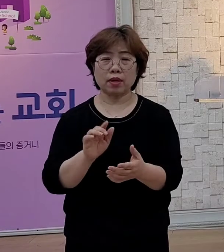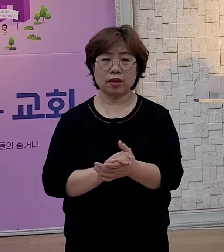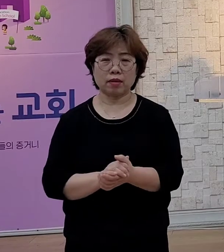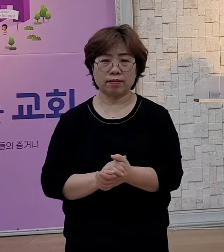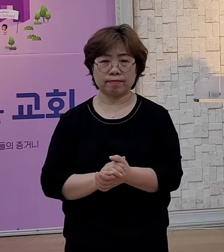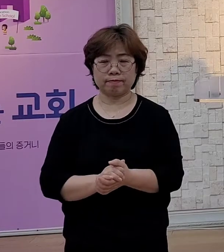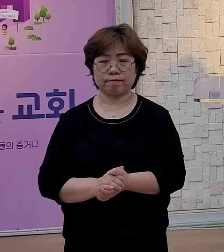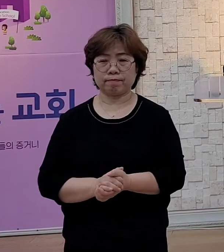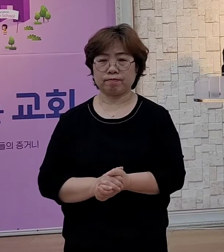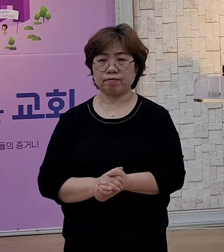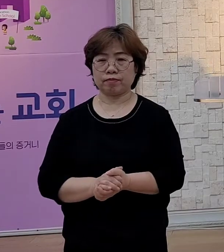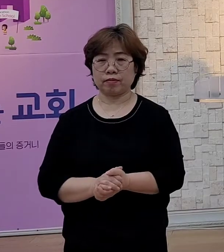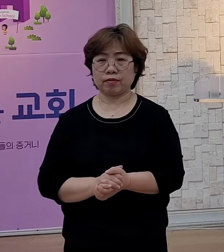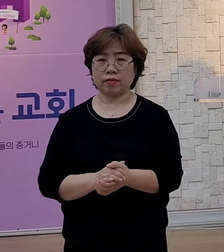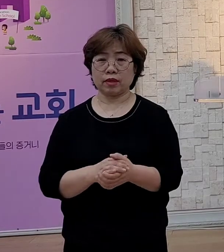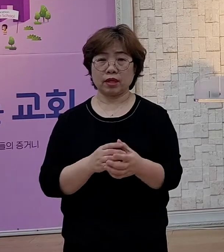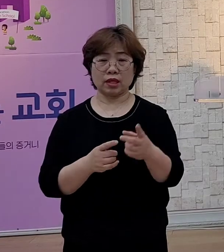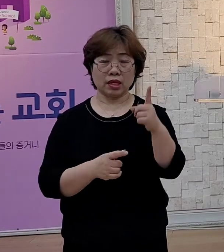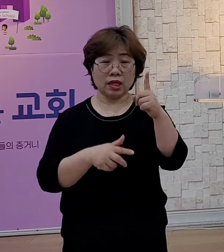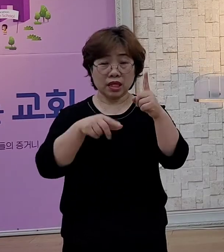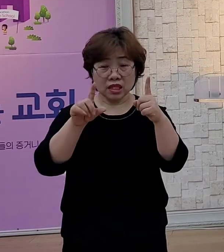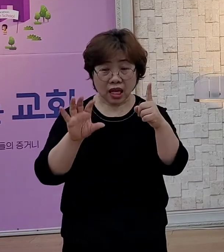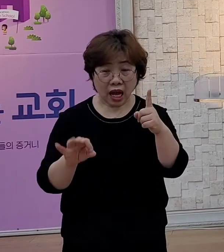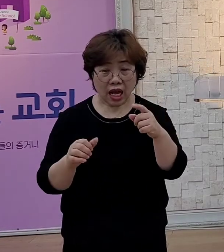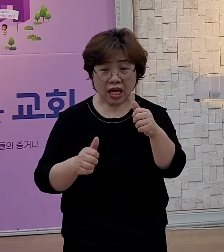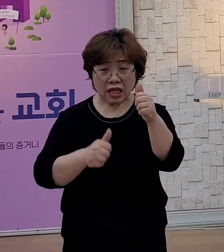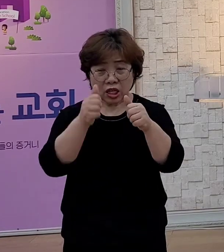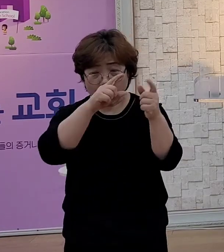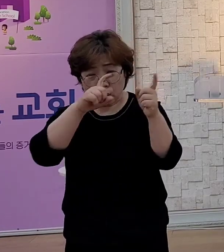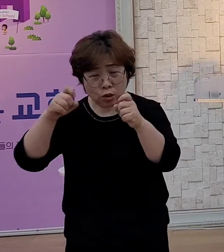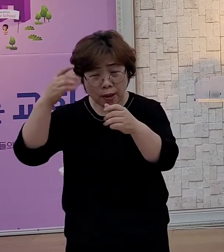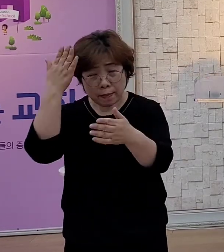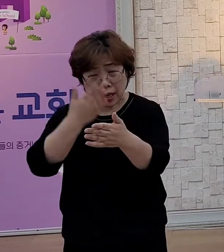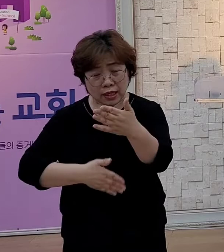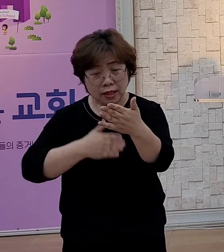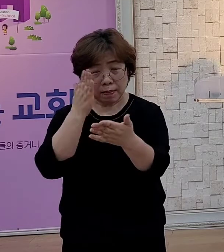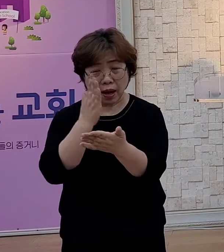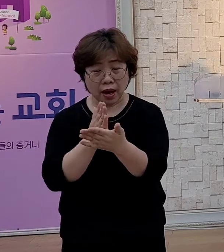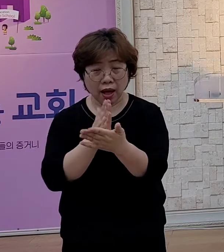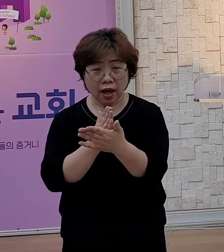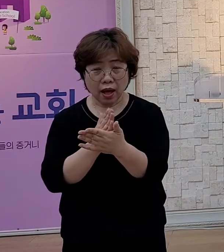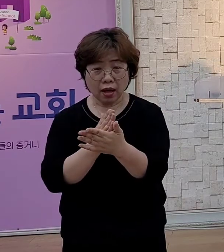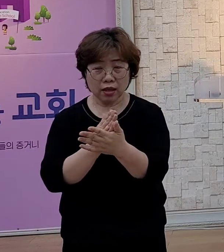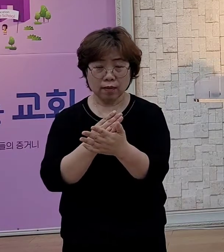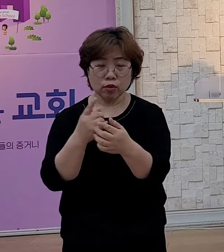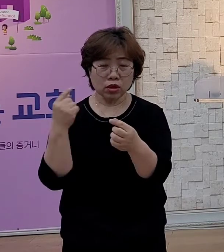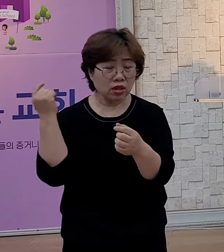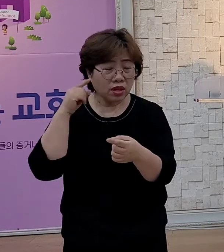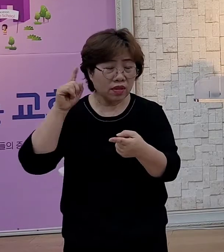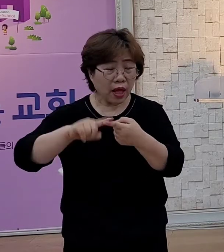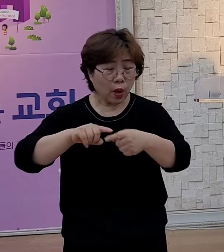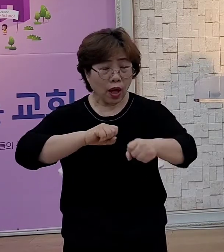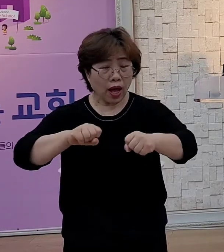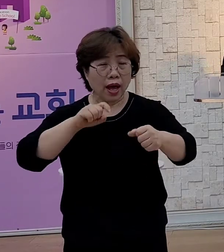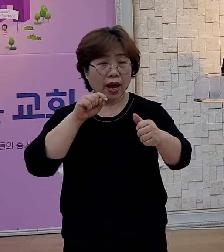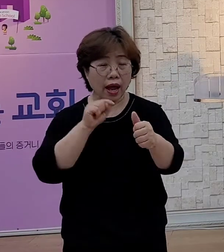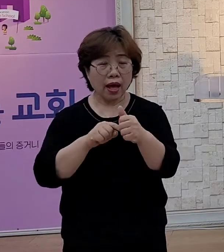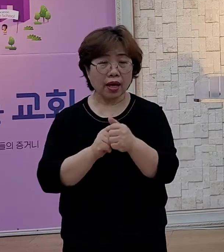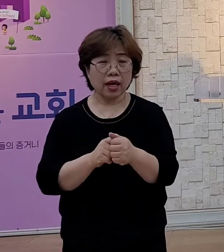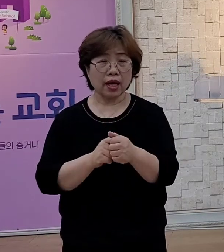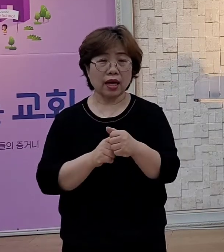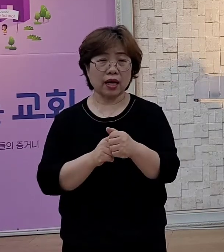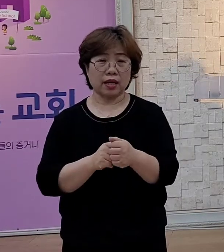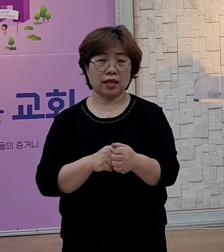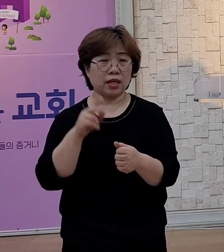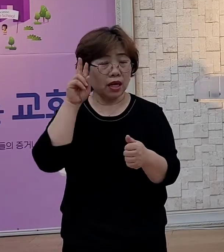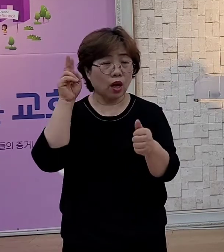거예요. 1장에서 시험에 들지 않도록 주의하라. 그리고 들은 대로 행하라 했다면 이제 이 2장의